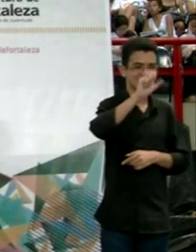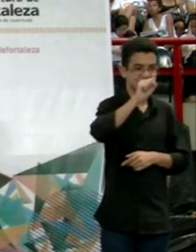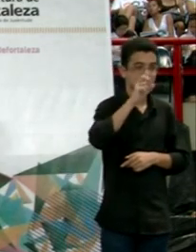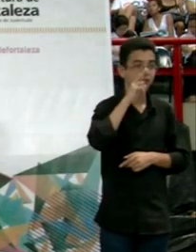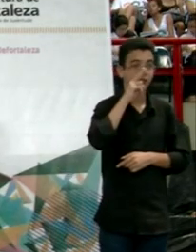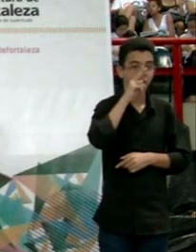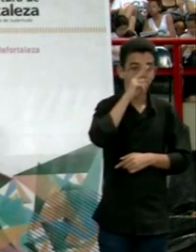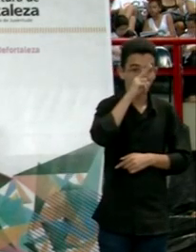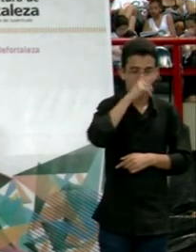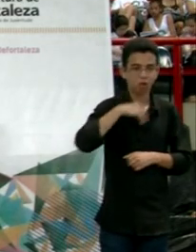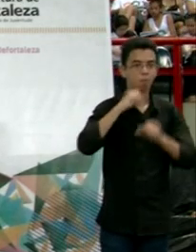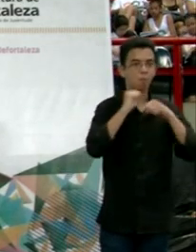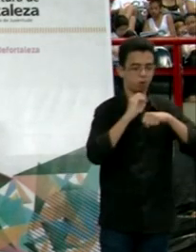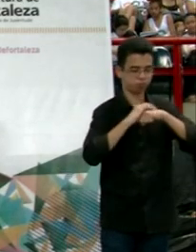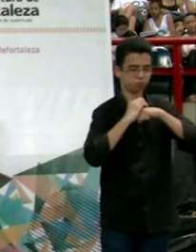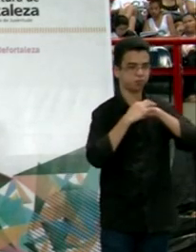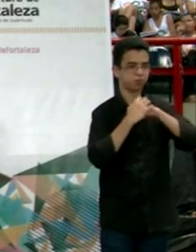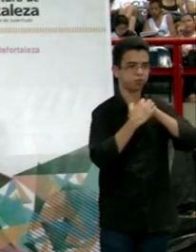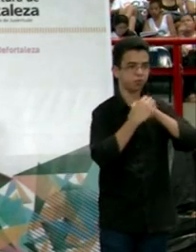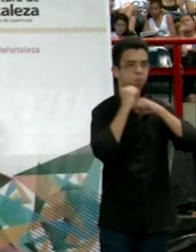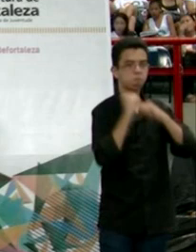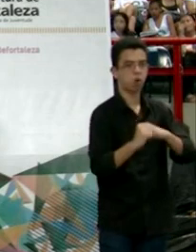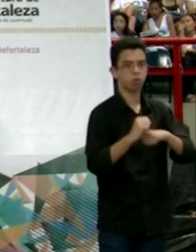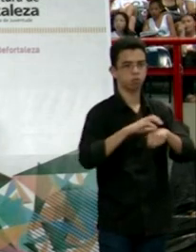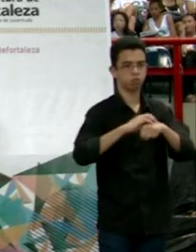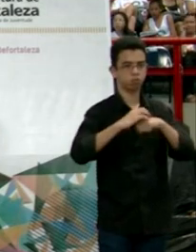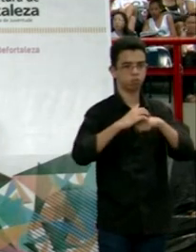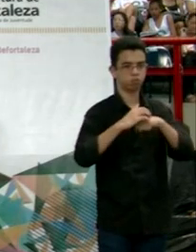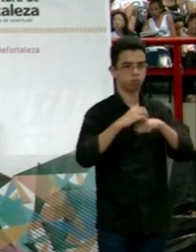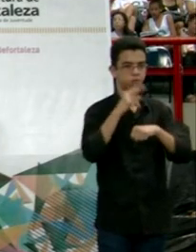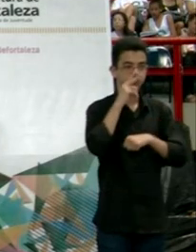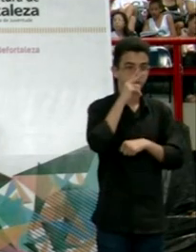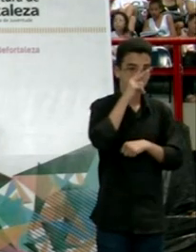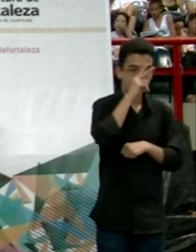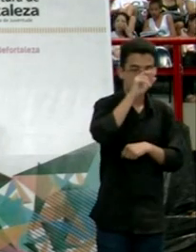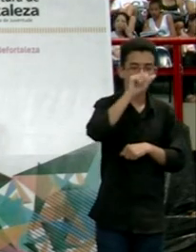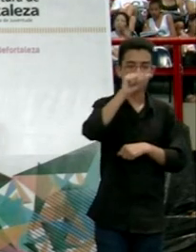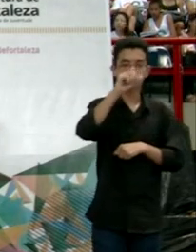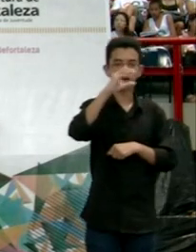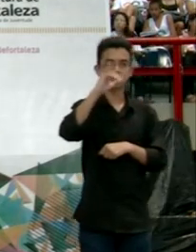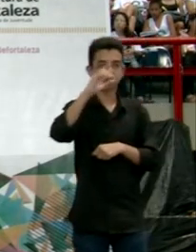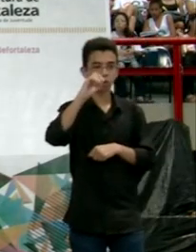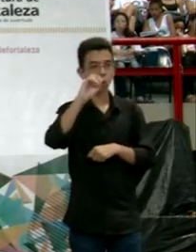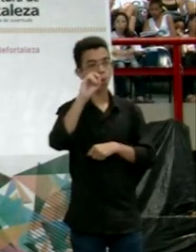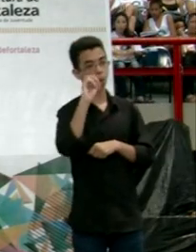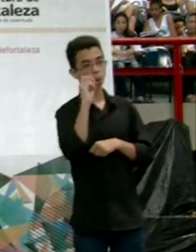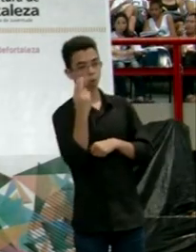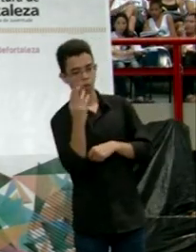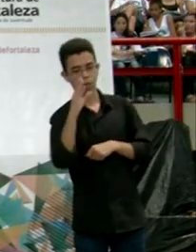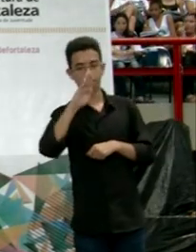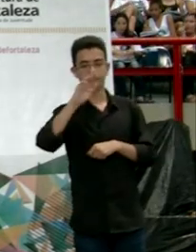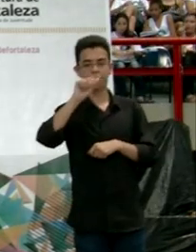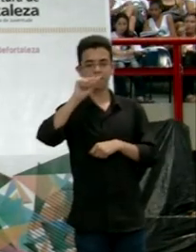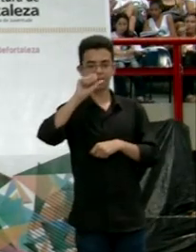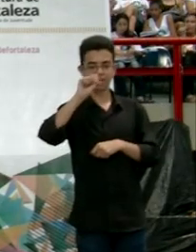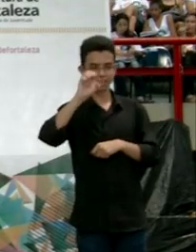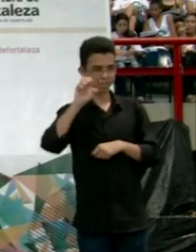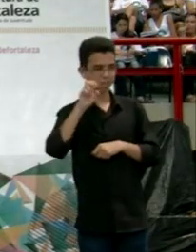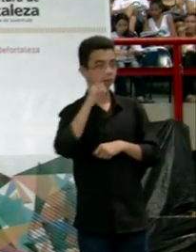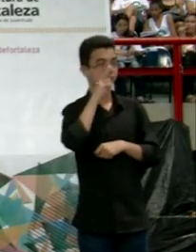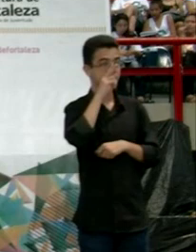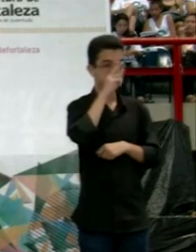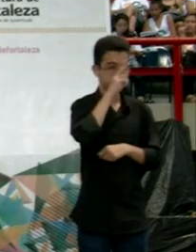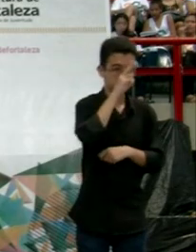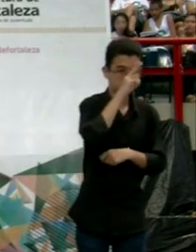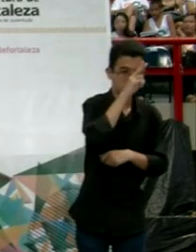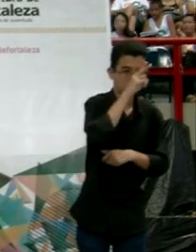são corrosivos. Então, se você entrar em contato com ácido forte ou base forte, vai queimar a sua pele. E